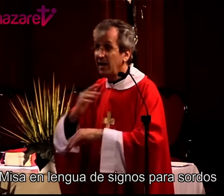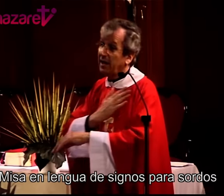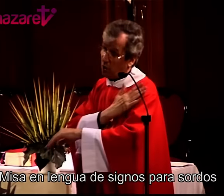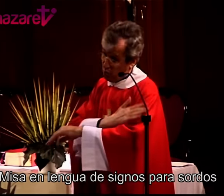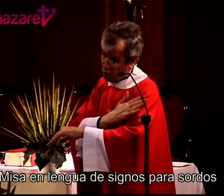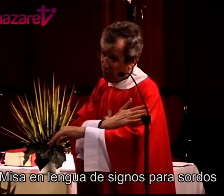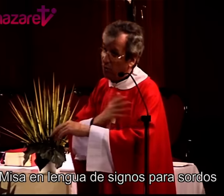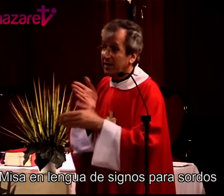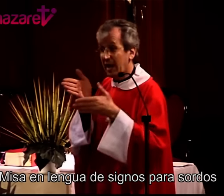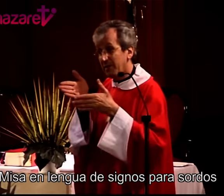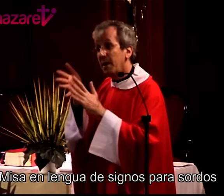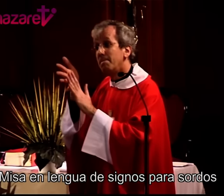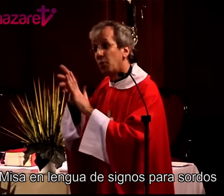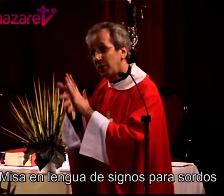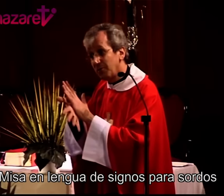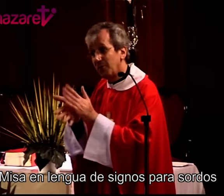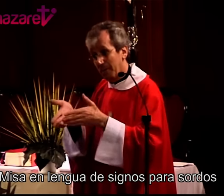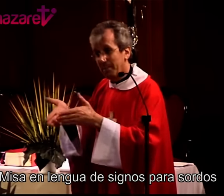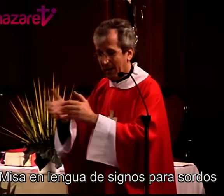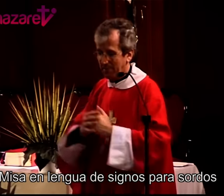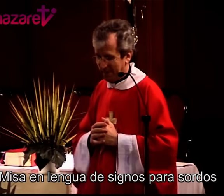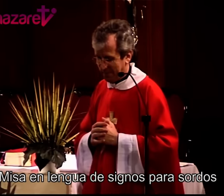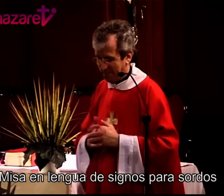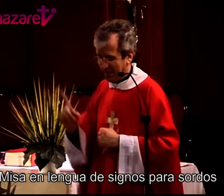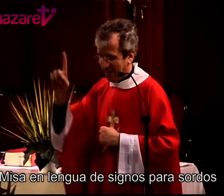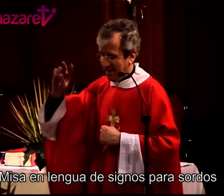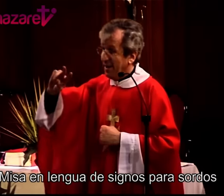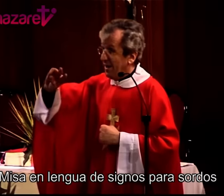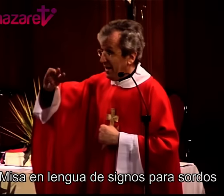está consuelo y a la vez motivo para vivir.